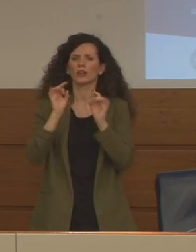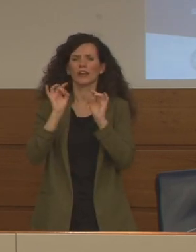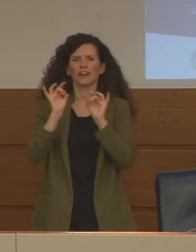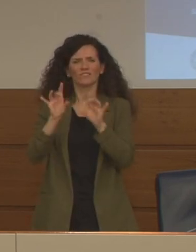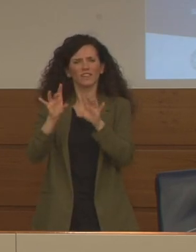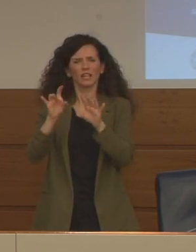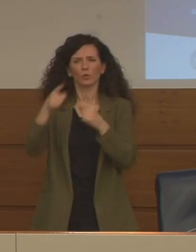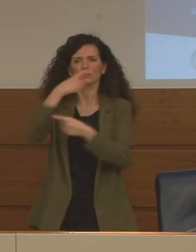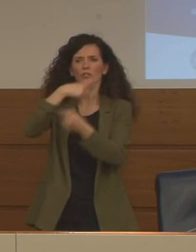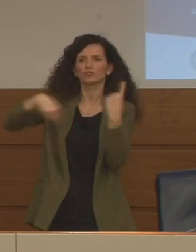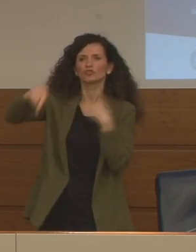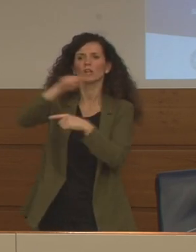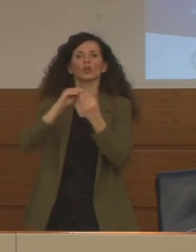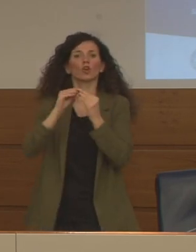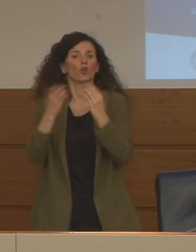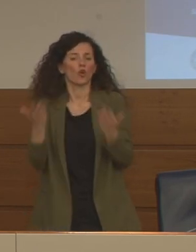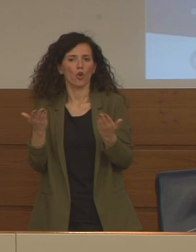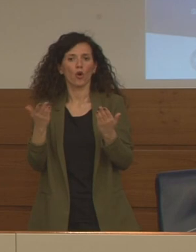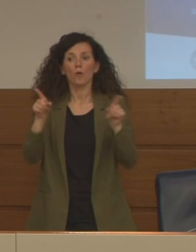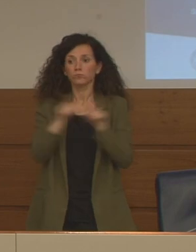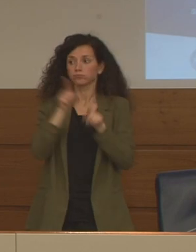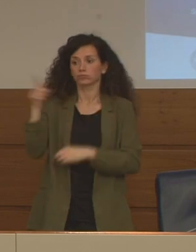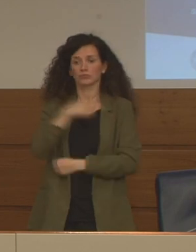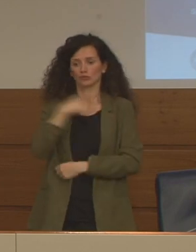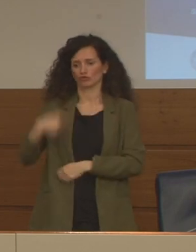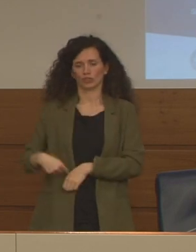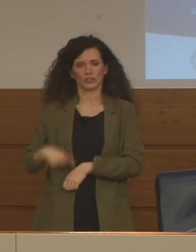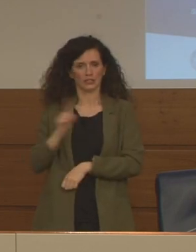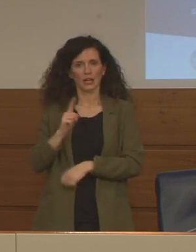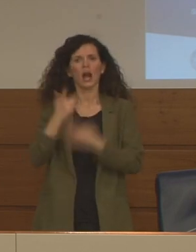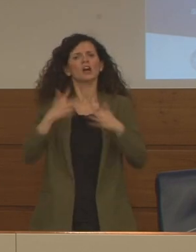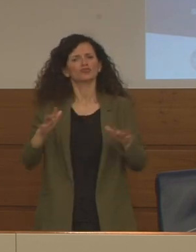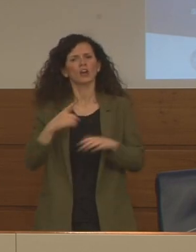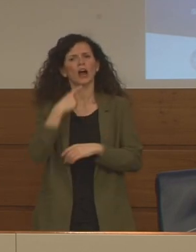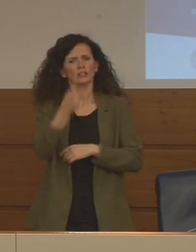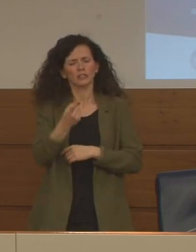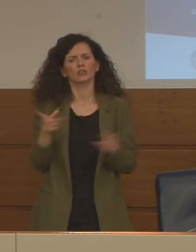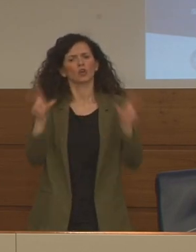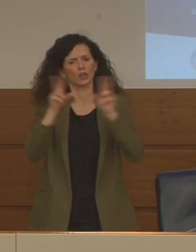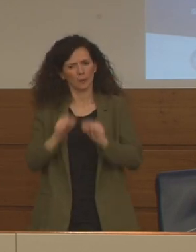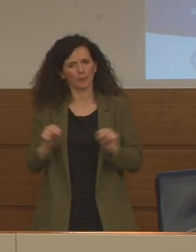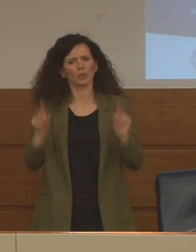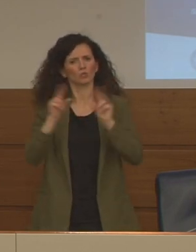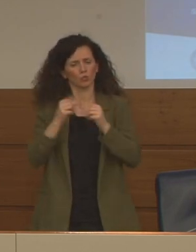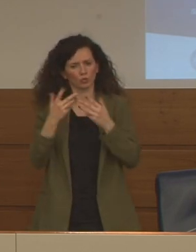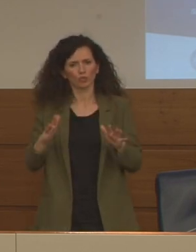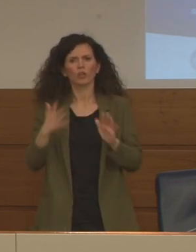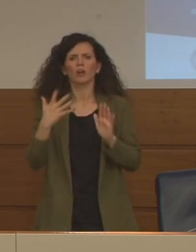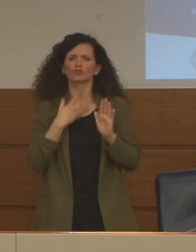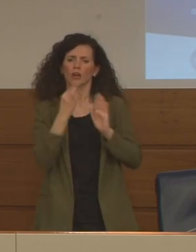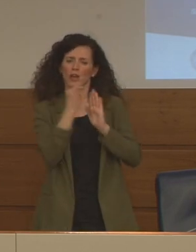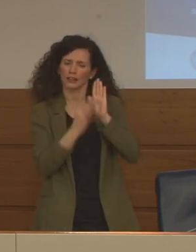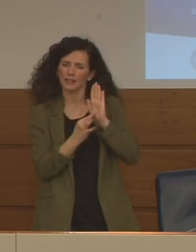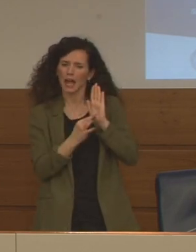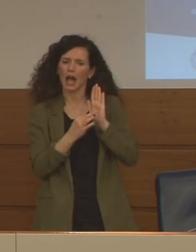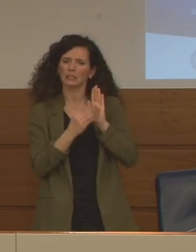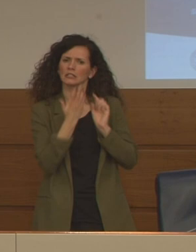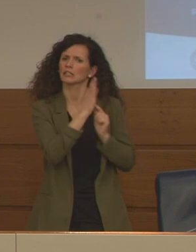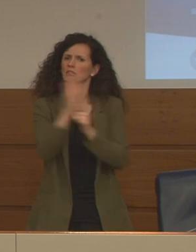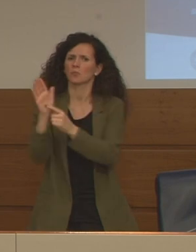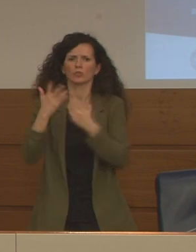cinese è stato detto in alcune situazioni è stato anche ripetuto ci sono i dati che lo stanno mostrando di analisi